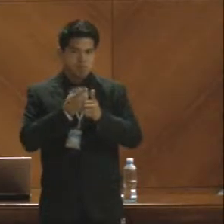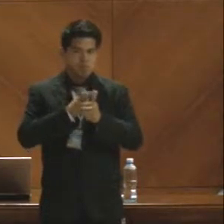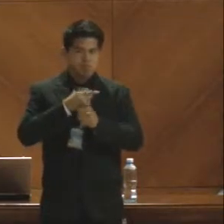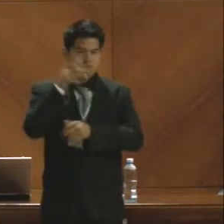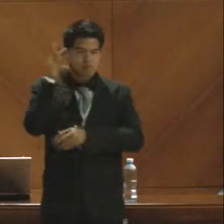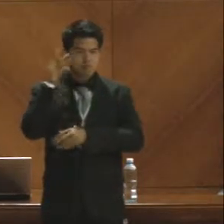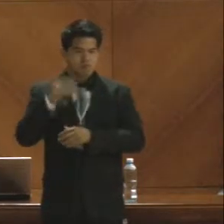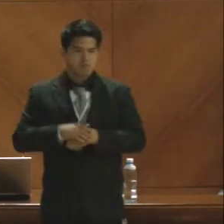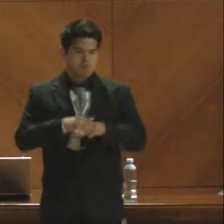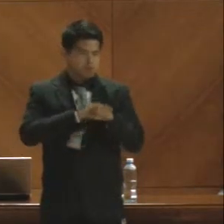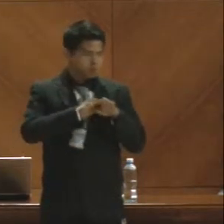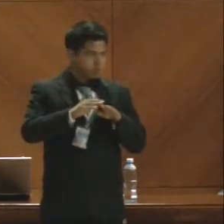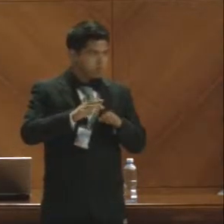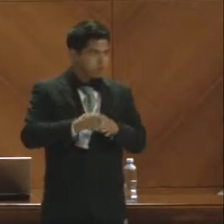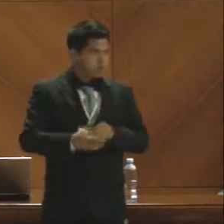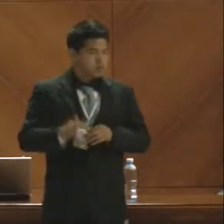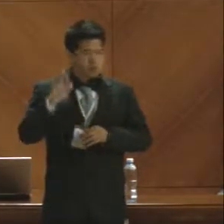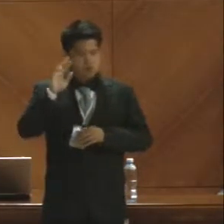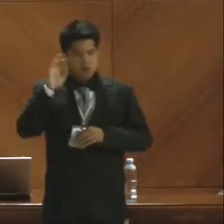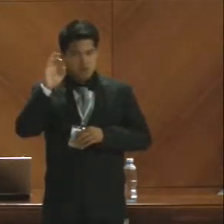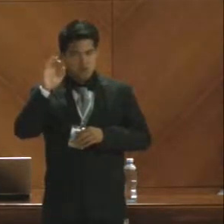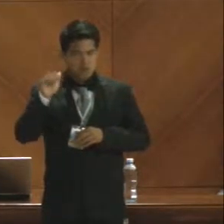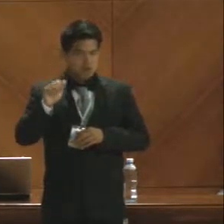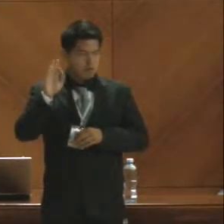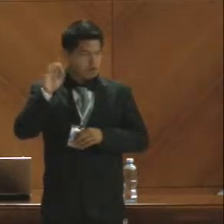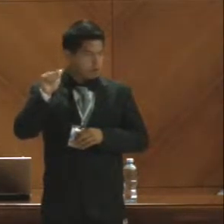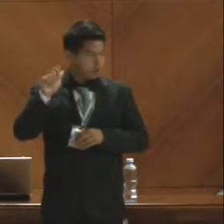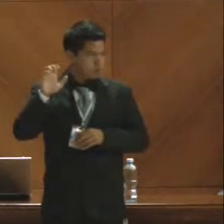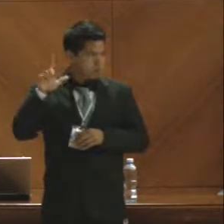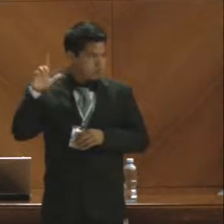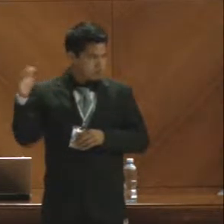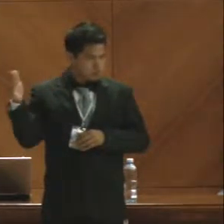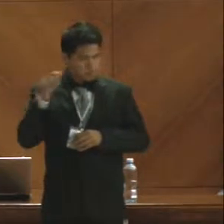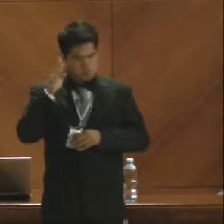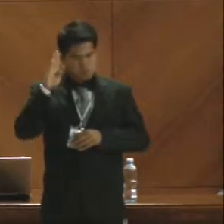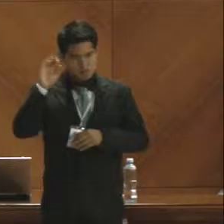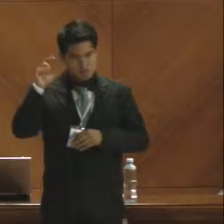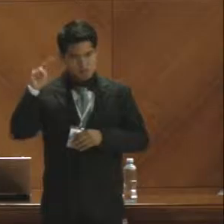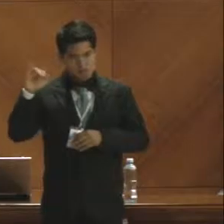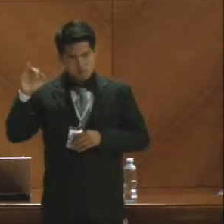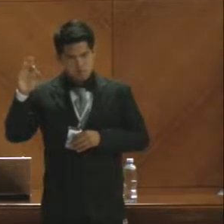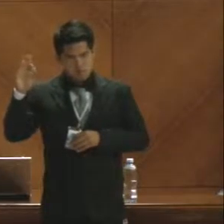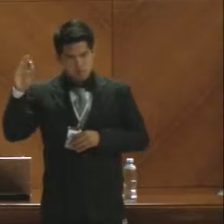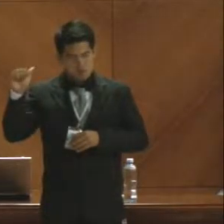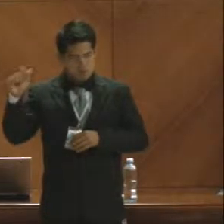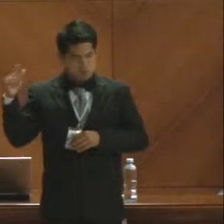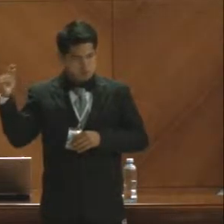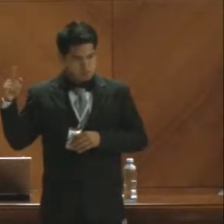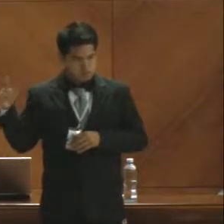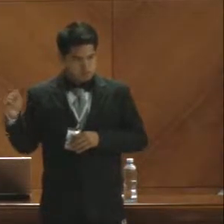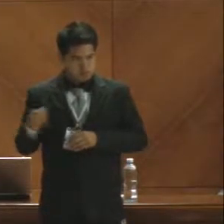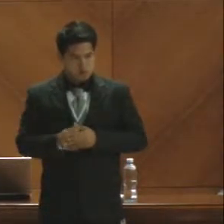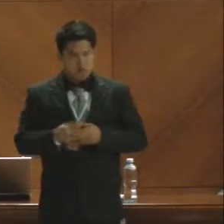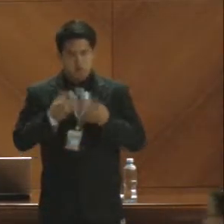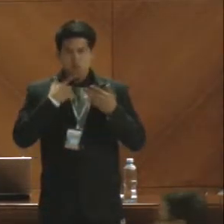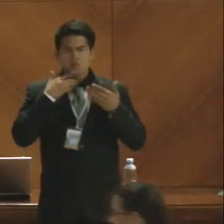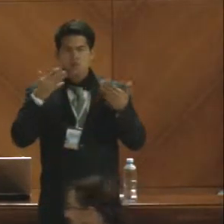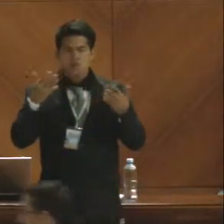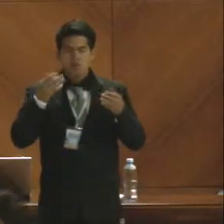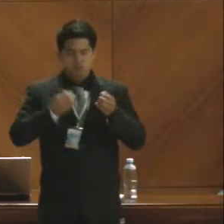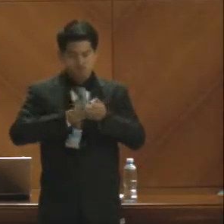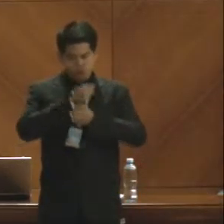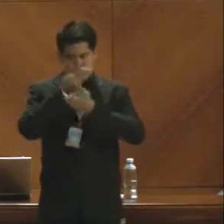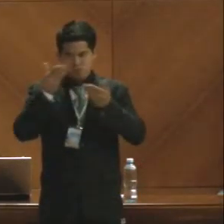ingeniero Rafael Bonifaz, asesor tecnológico del Instituto de la Propiedad Intelectual, expondrá el tema software libre, socialmente